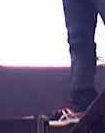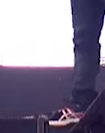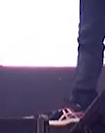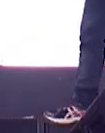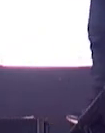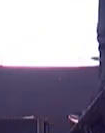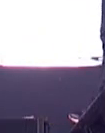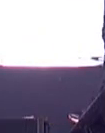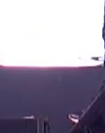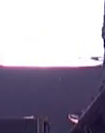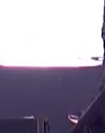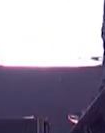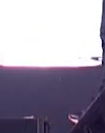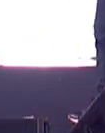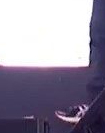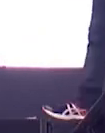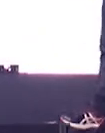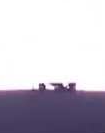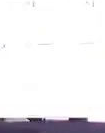gente. Olha só.